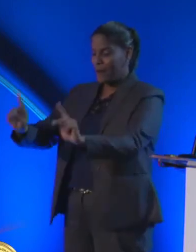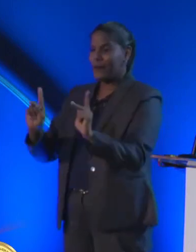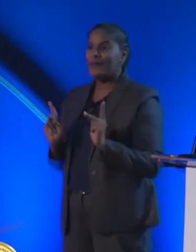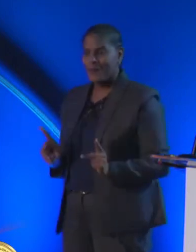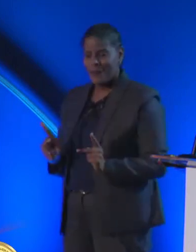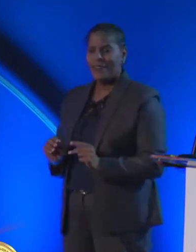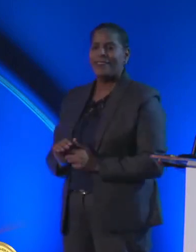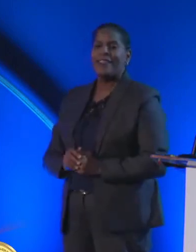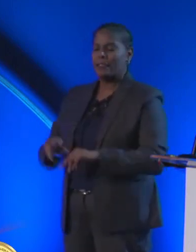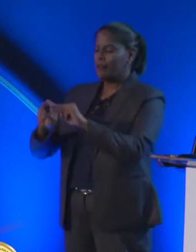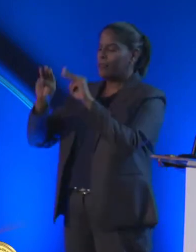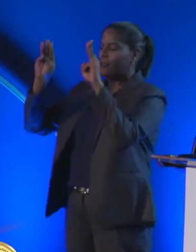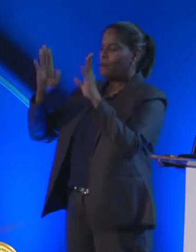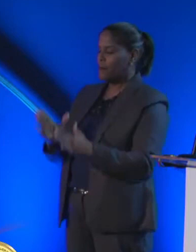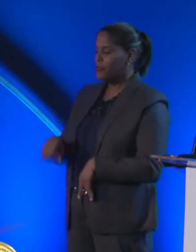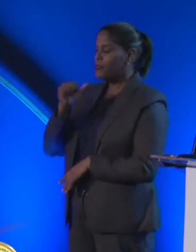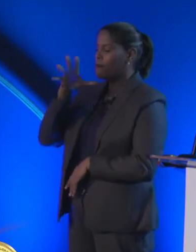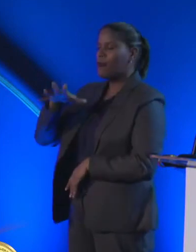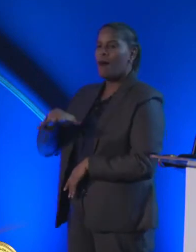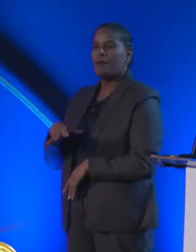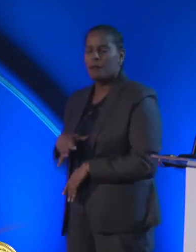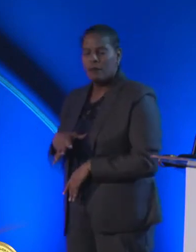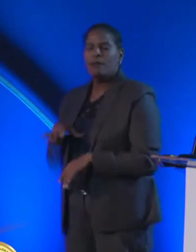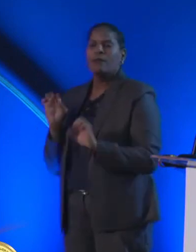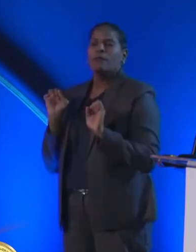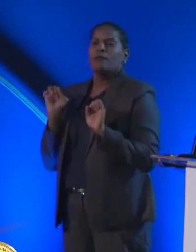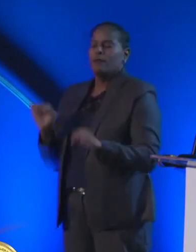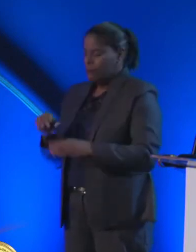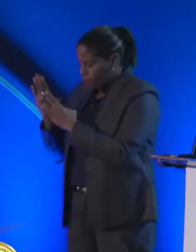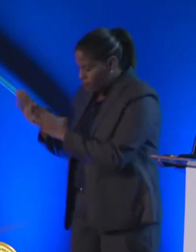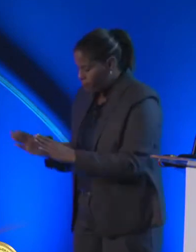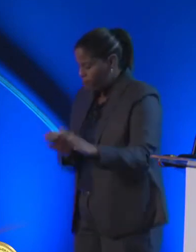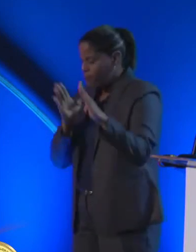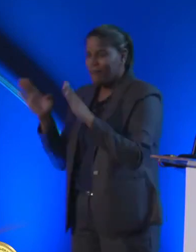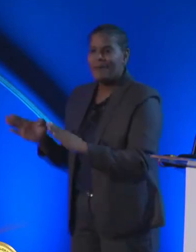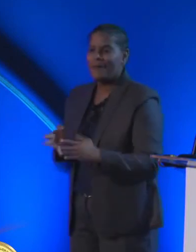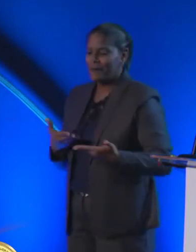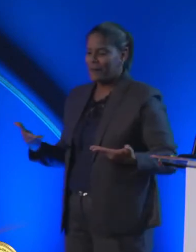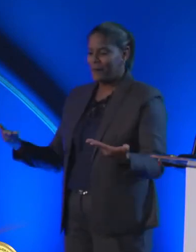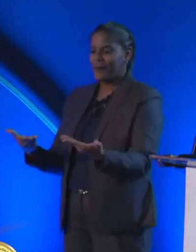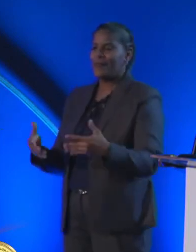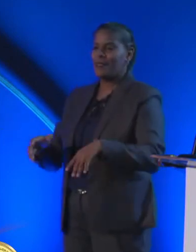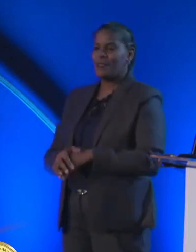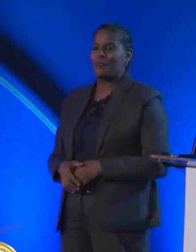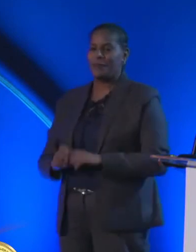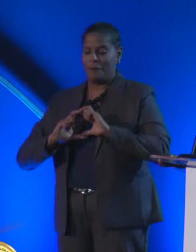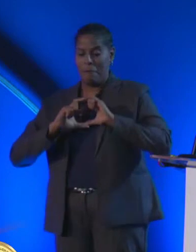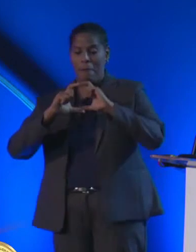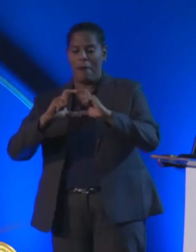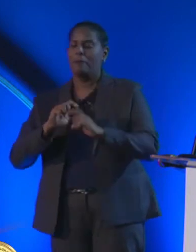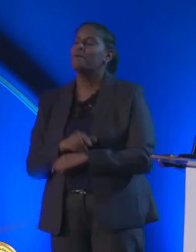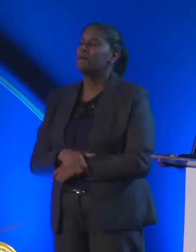desde el Ministerio de la mujer de poder organizar esta Conde con